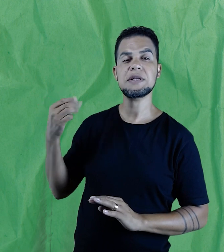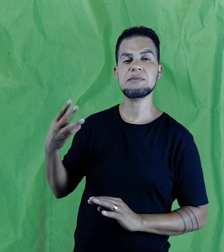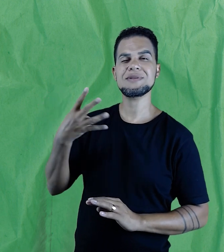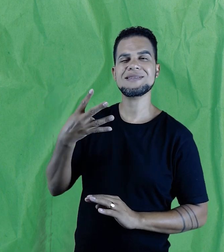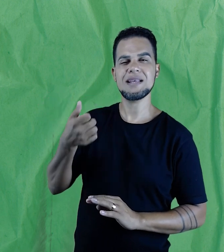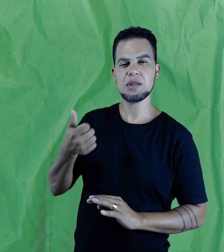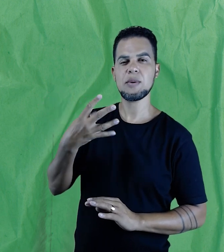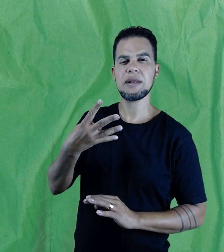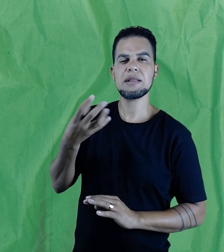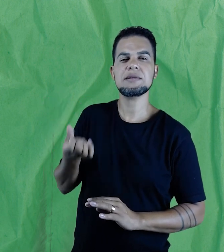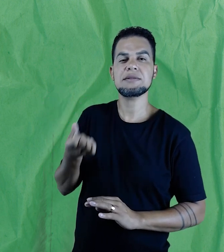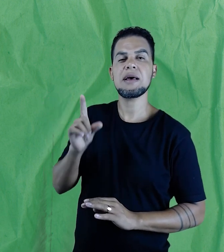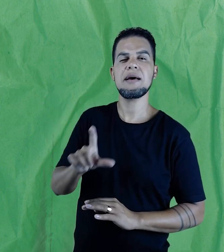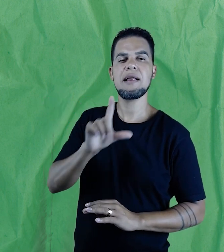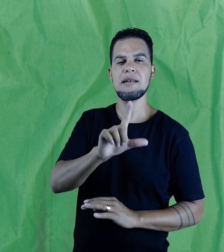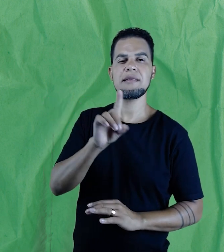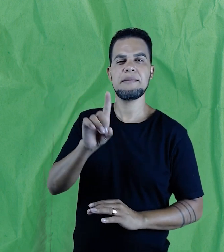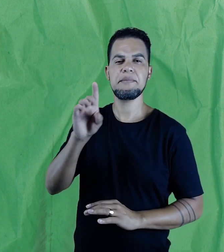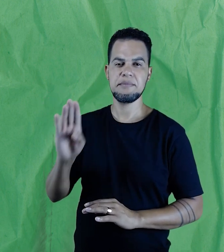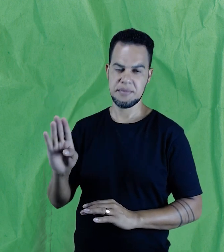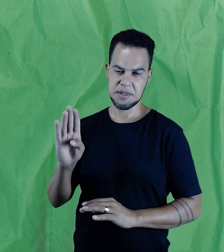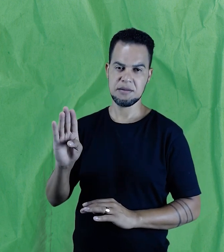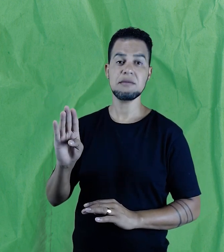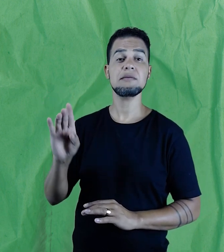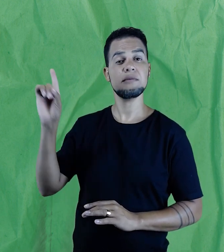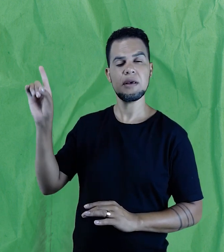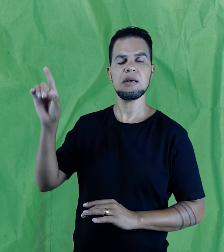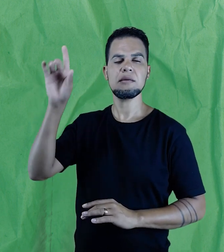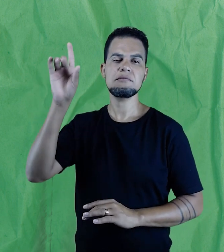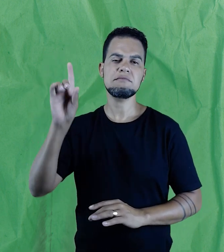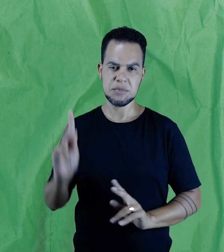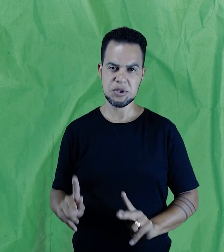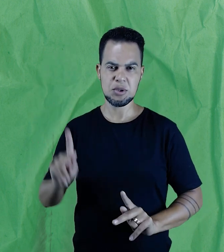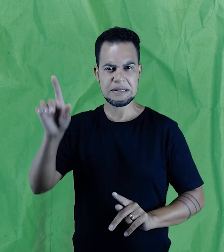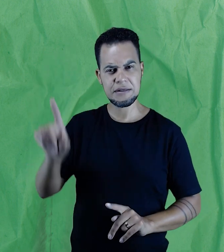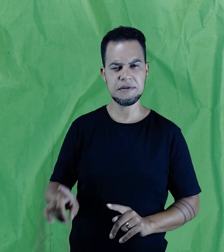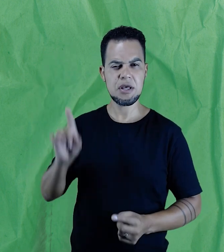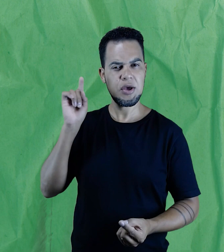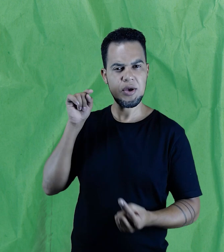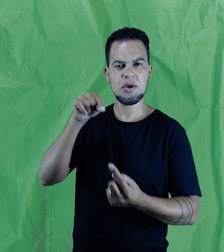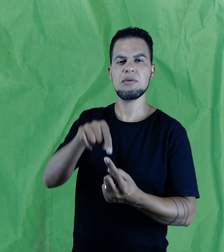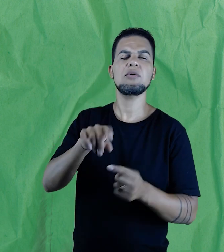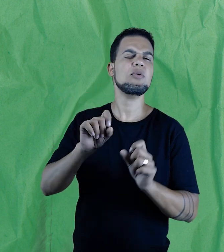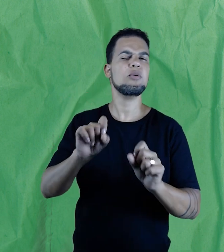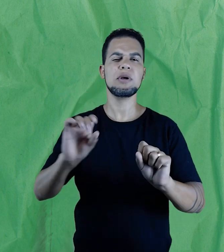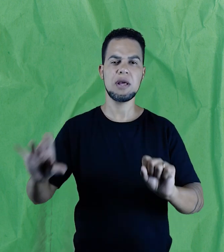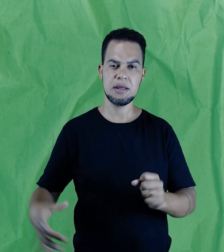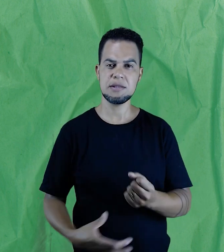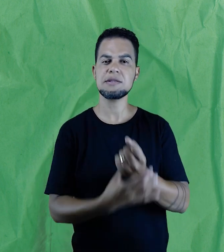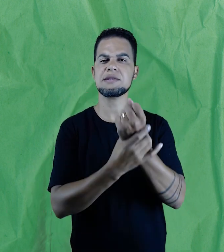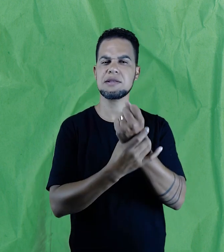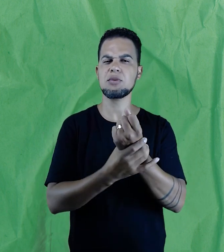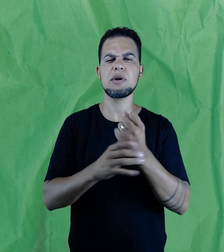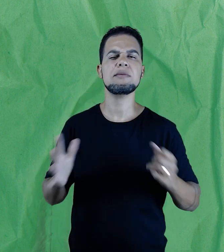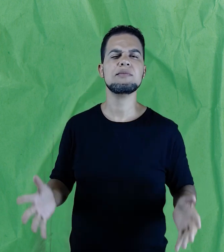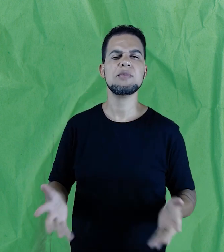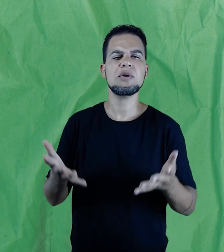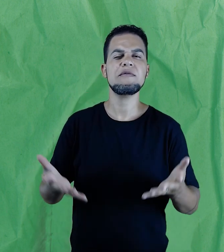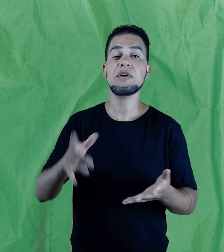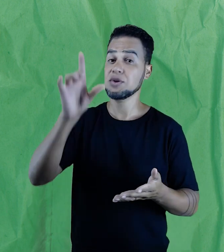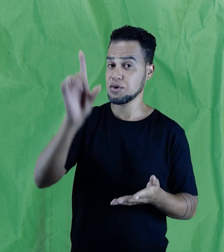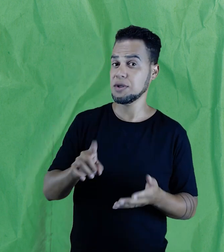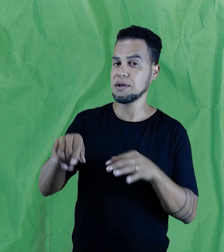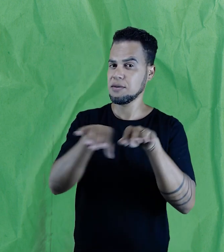13.146, que é a Lei Brasileira de Inclusão da Pessoa com Deficiência, destinada a assegurar e a promover direitos